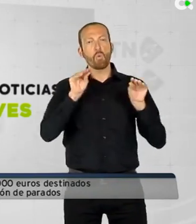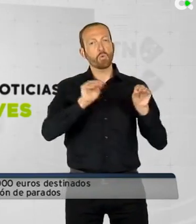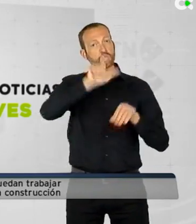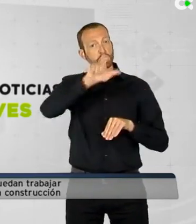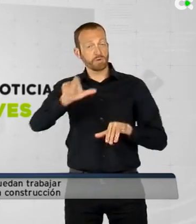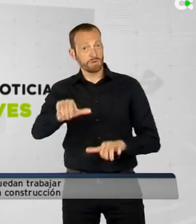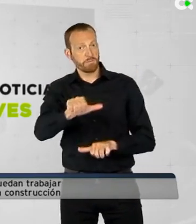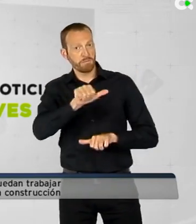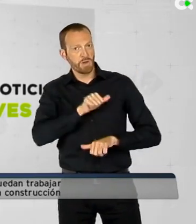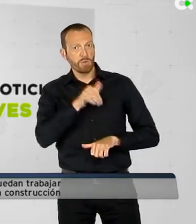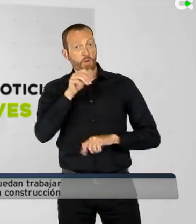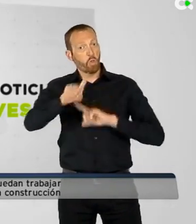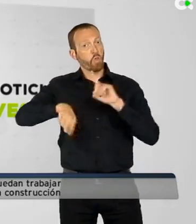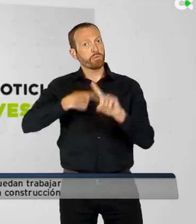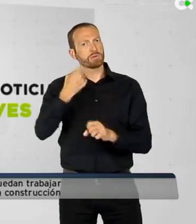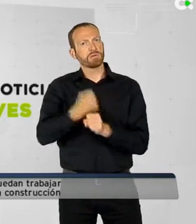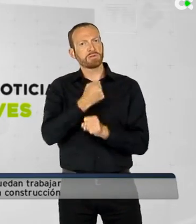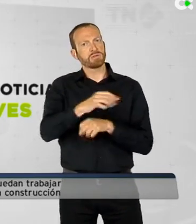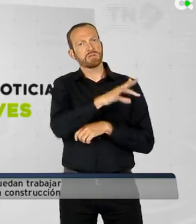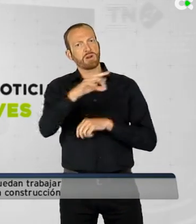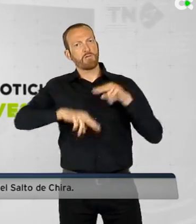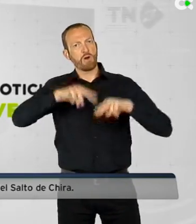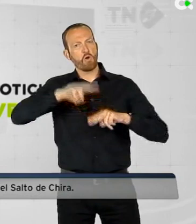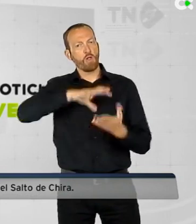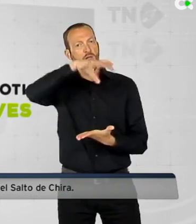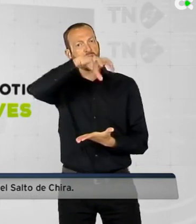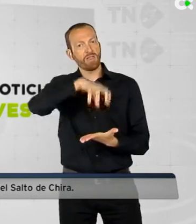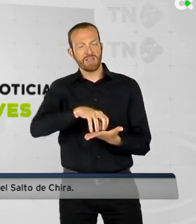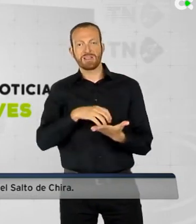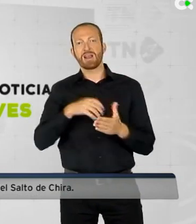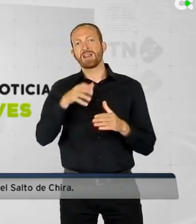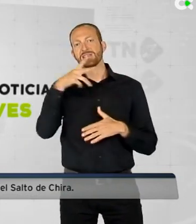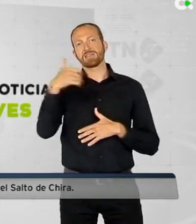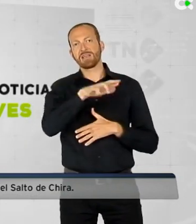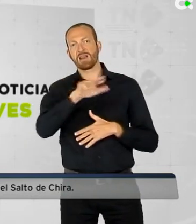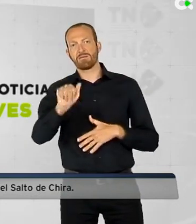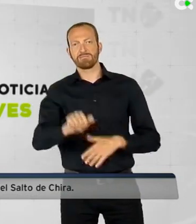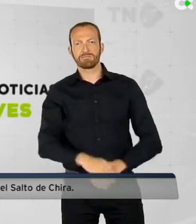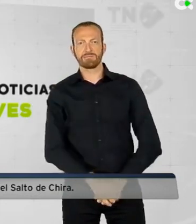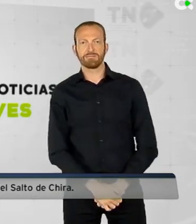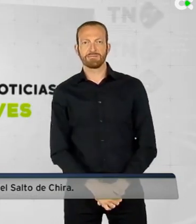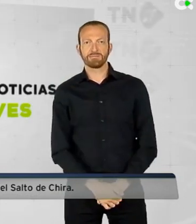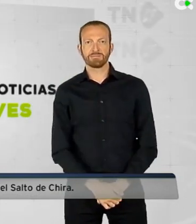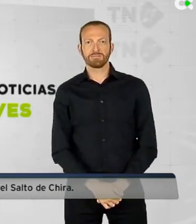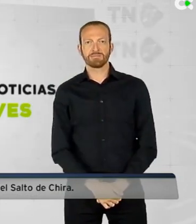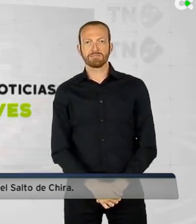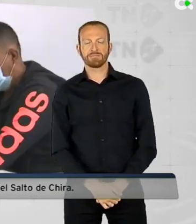de parados para que puedan trabajar en la futura construcción de la central del Salto de Chira.